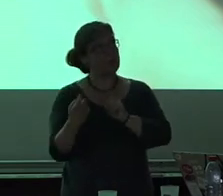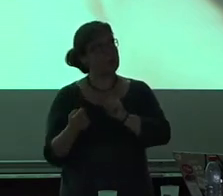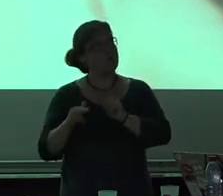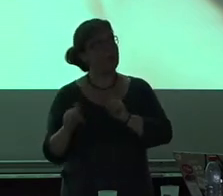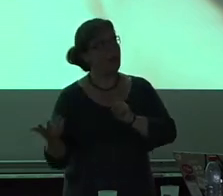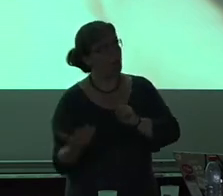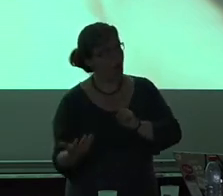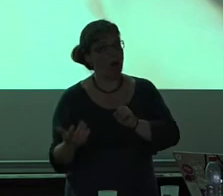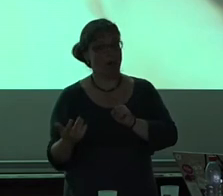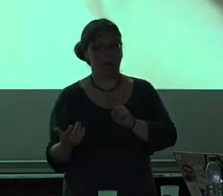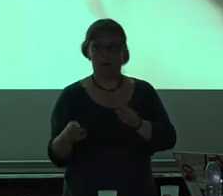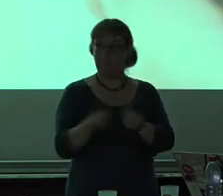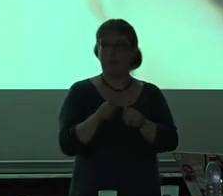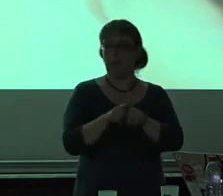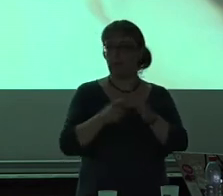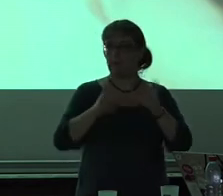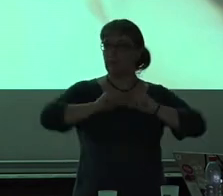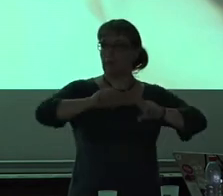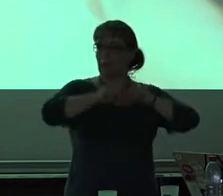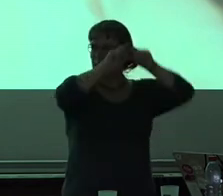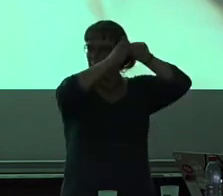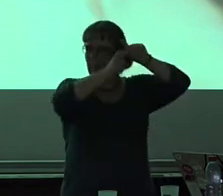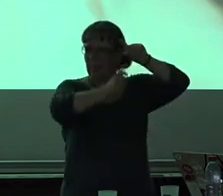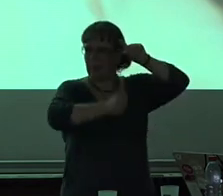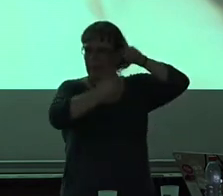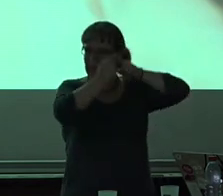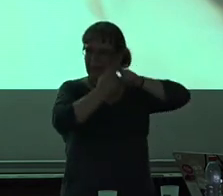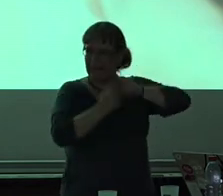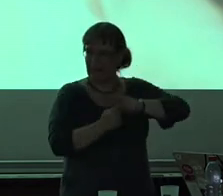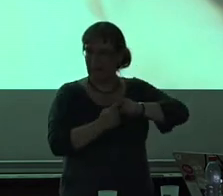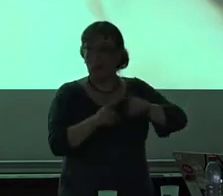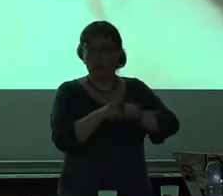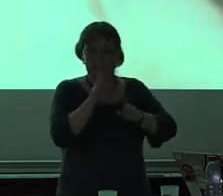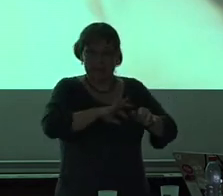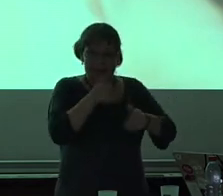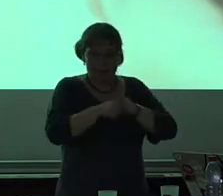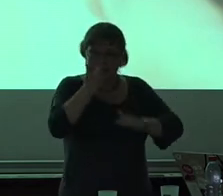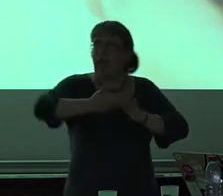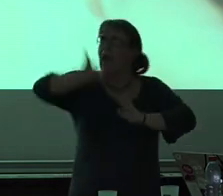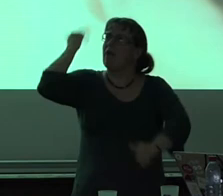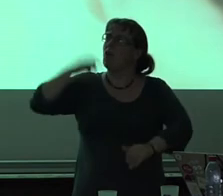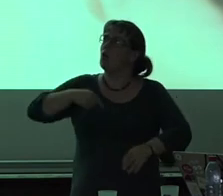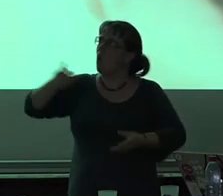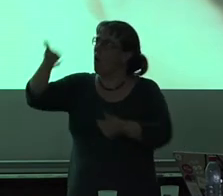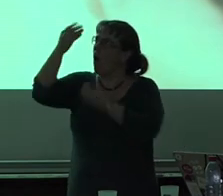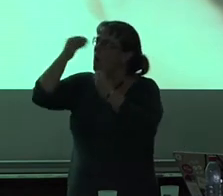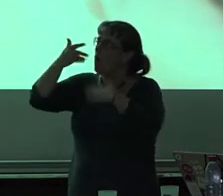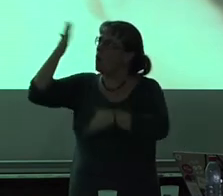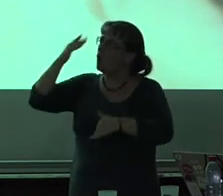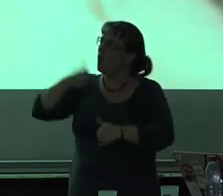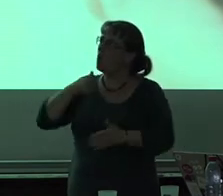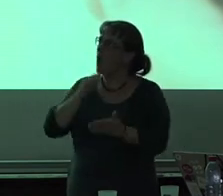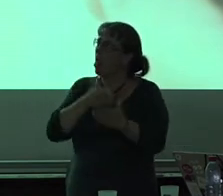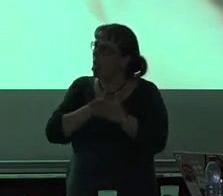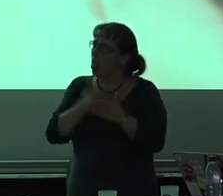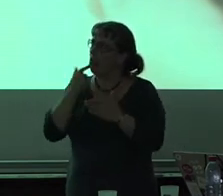vous-même. Et les questions que vous vous posiez au début, quand vous aviez commencé à apprendre. Ou bien les questions que peuvent vous